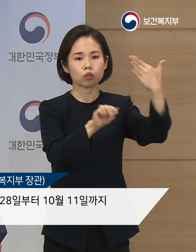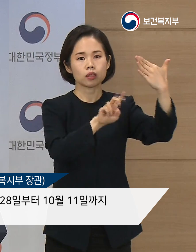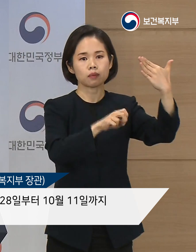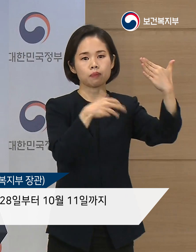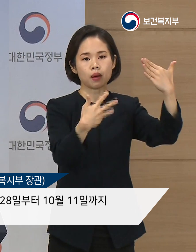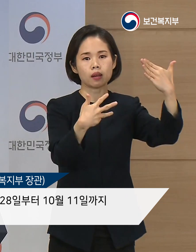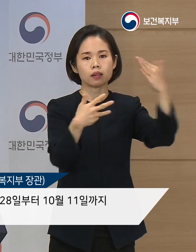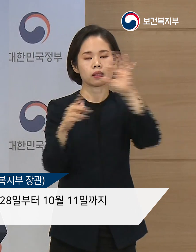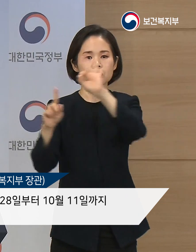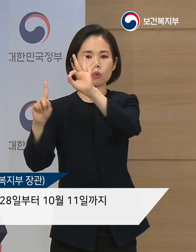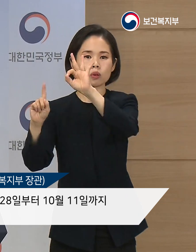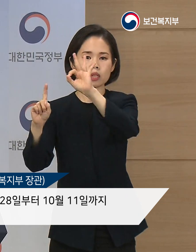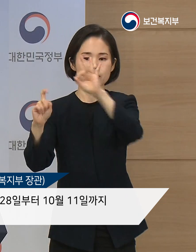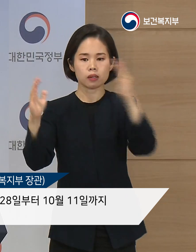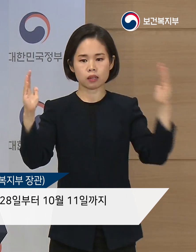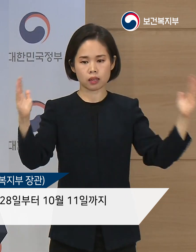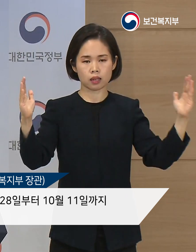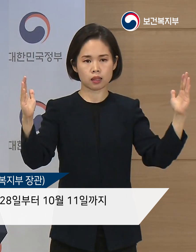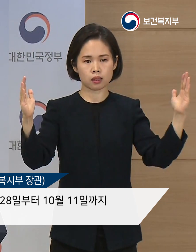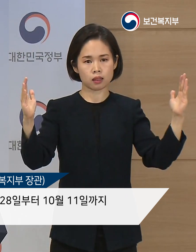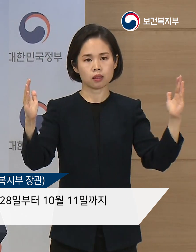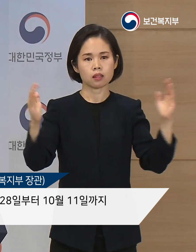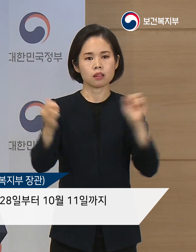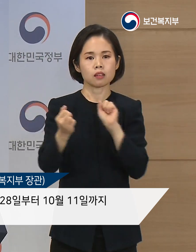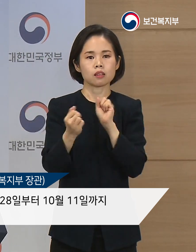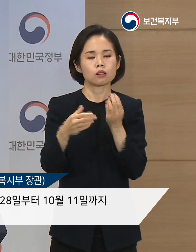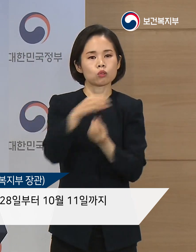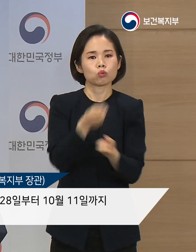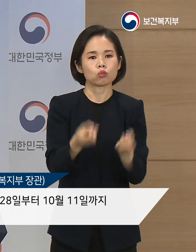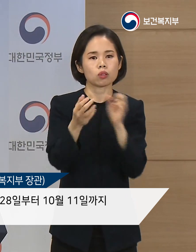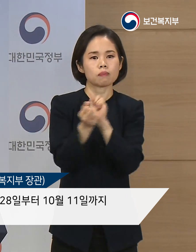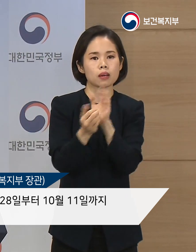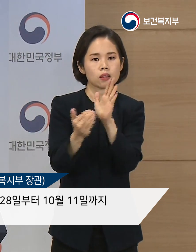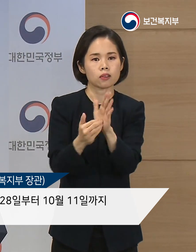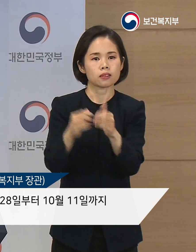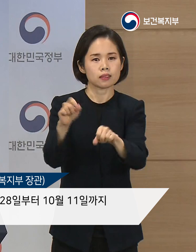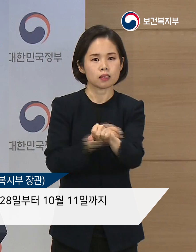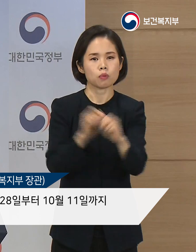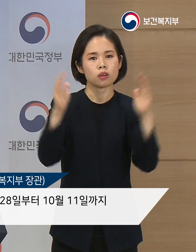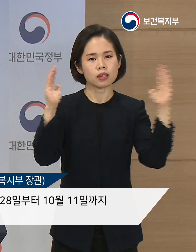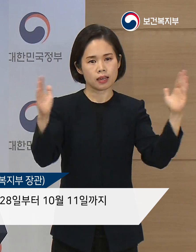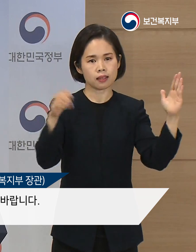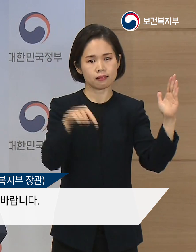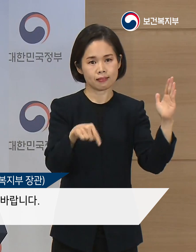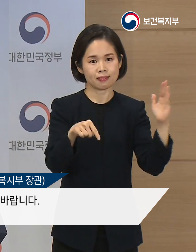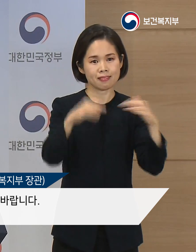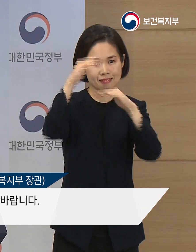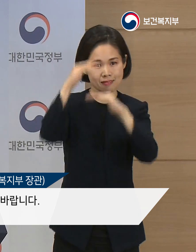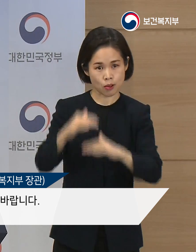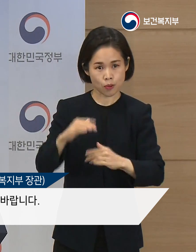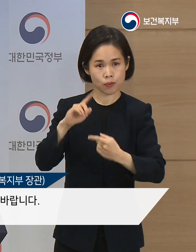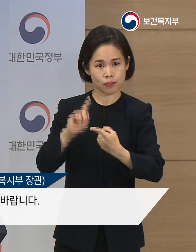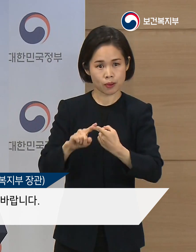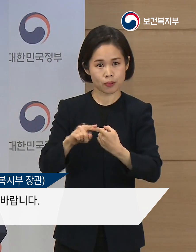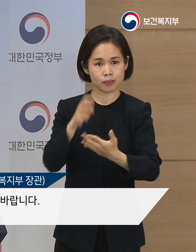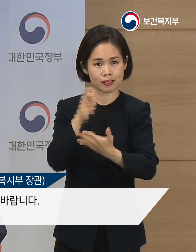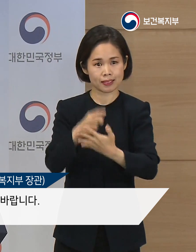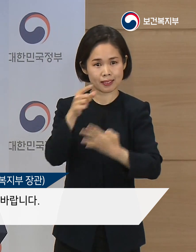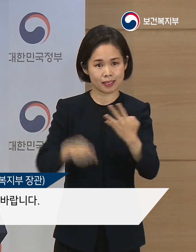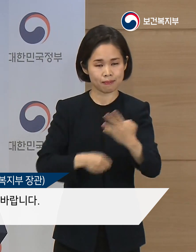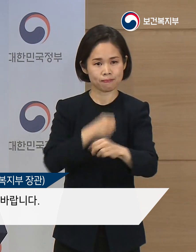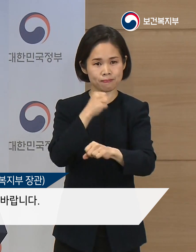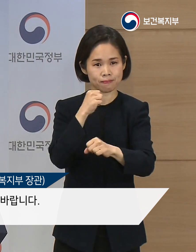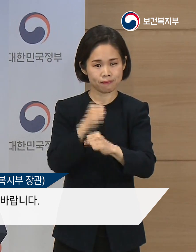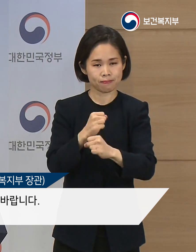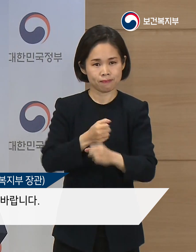9월 28일부터 10월 11일까지 2주간의 추석 특별 방역기간에 적용되며 자세한 사항은